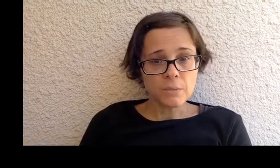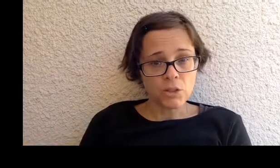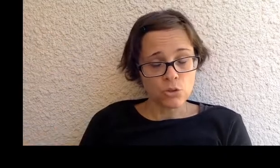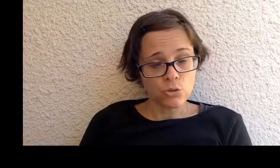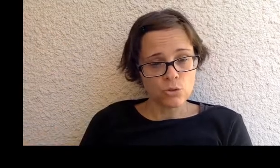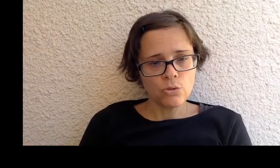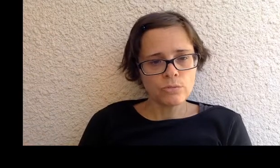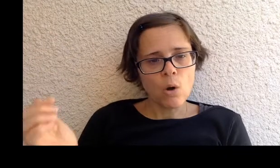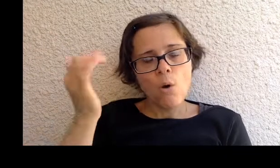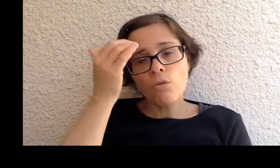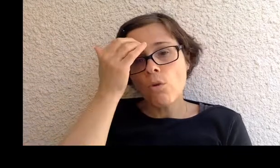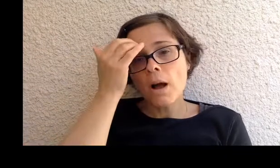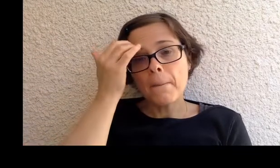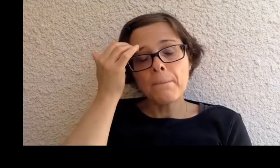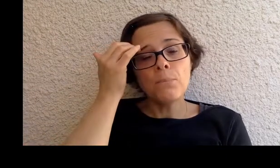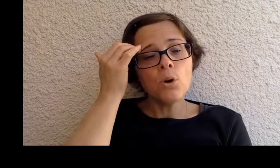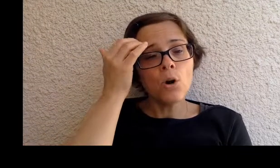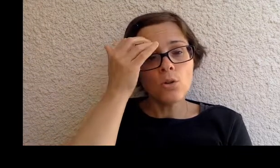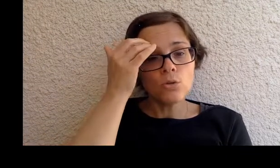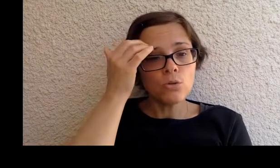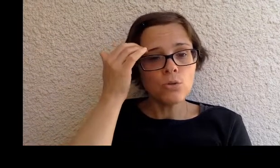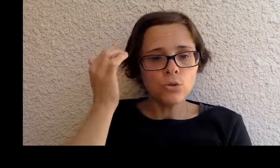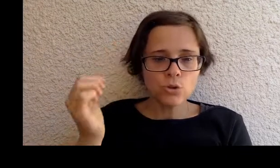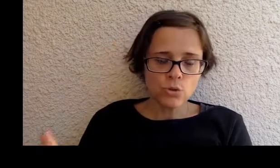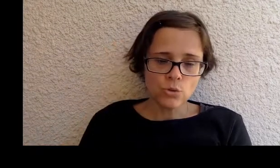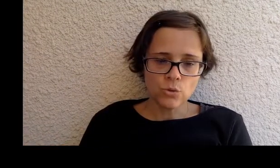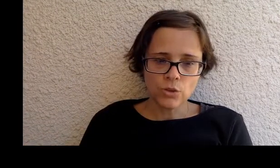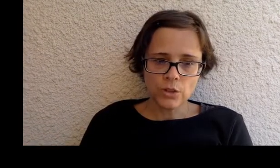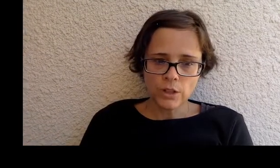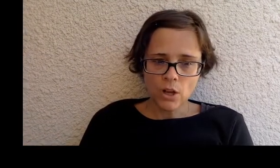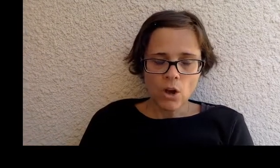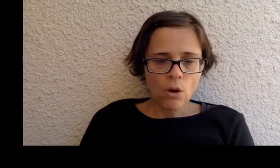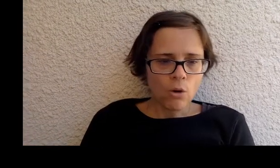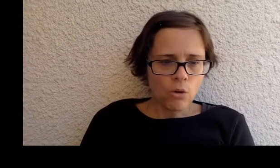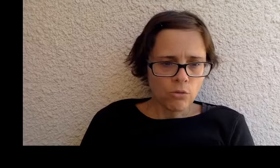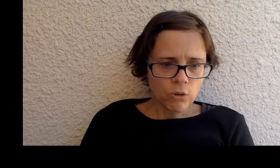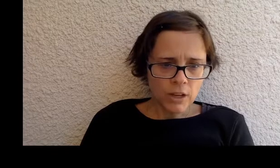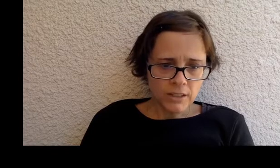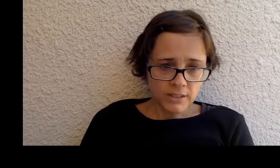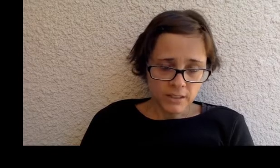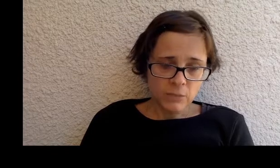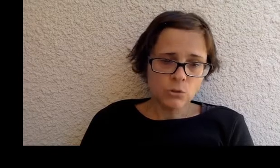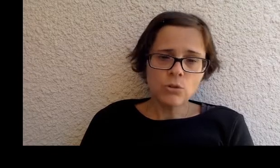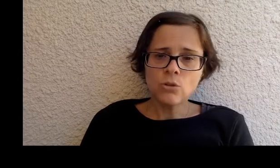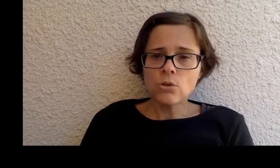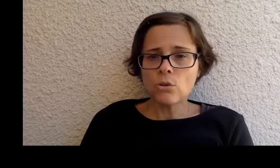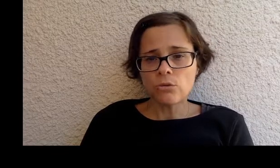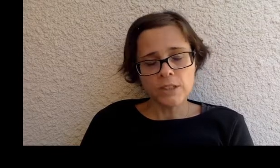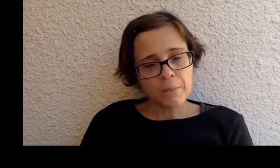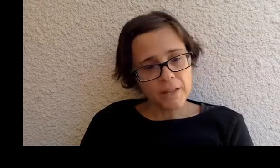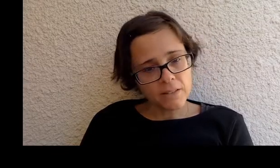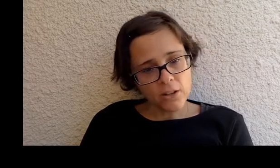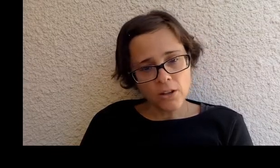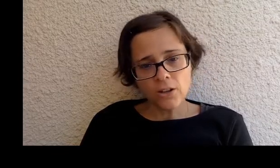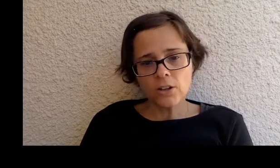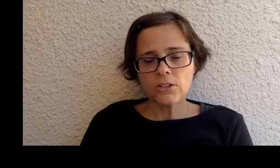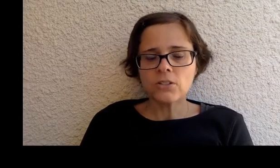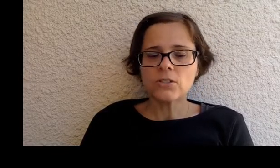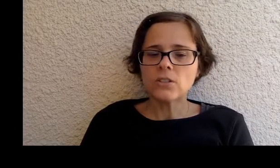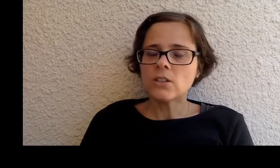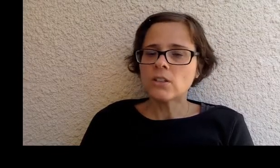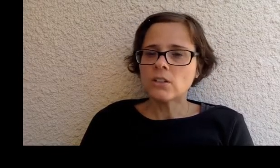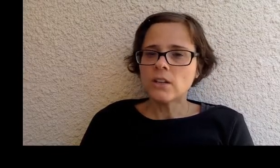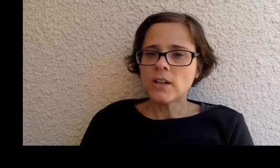Sur cette image de zoo, on voit beaucoup de choses. On voit des animaux, on voit des